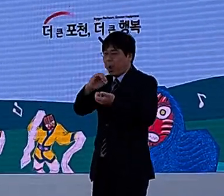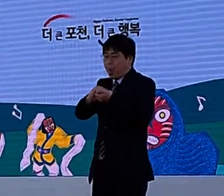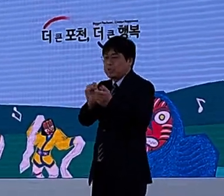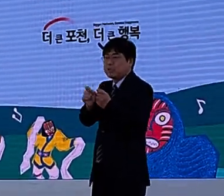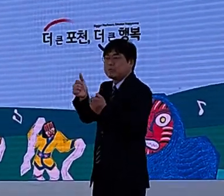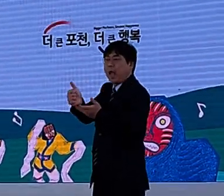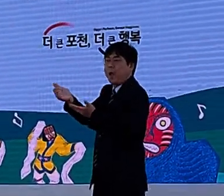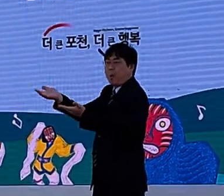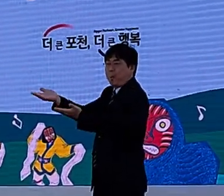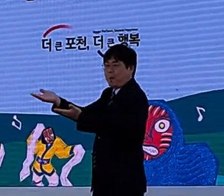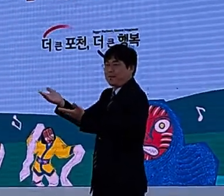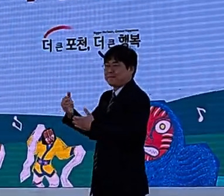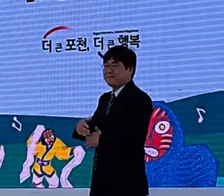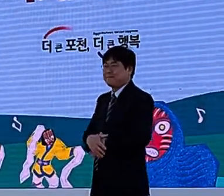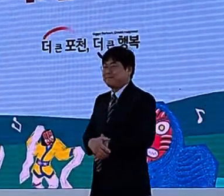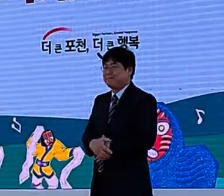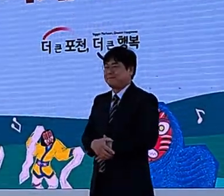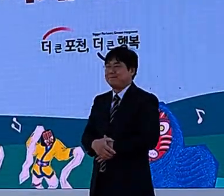인사드리겠습니다